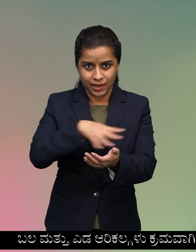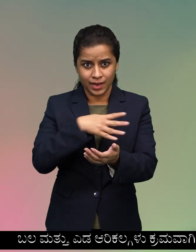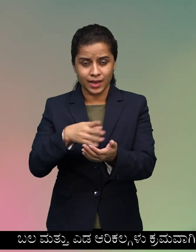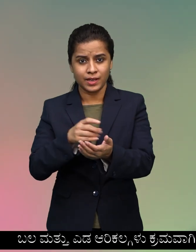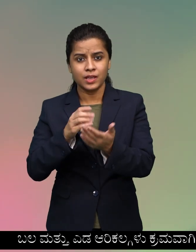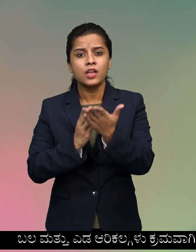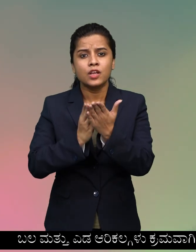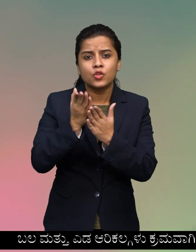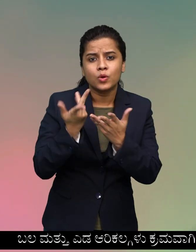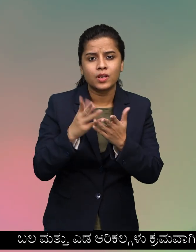ಮಾಡುತ್ತದೆ.